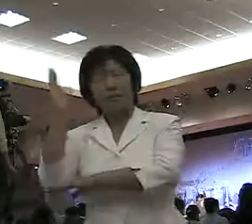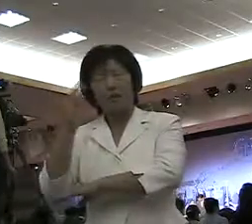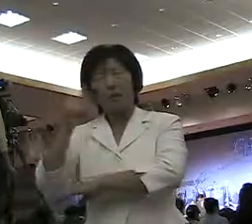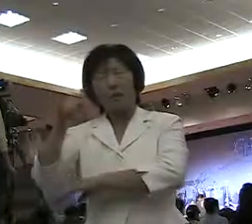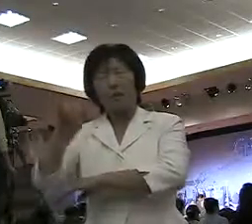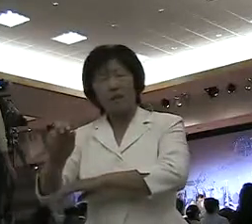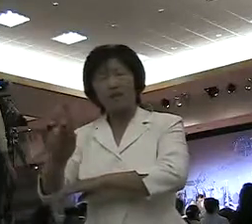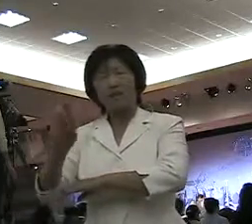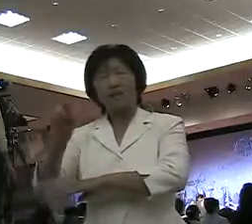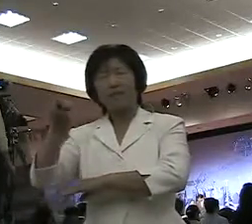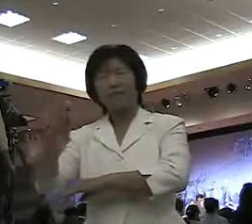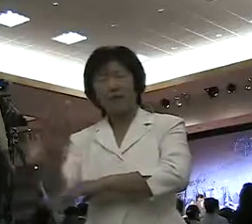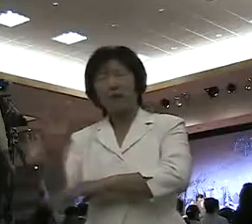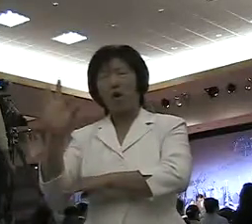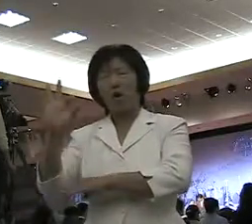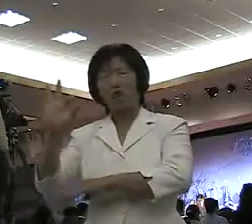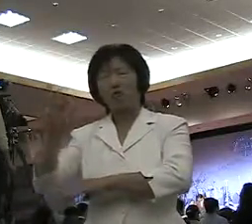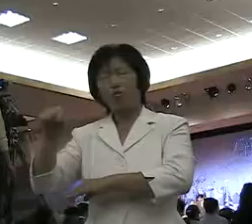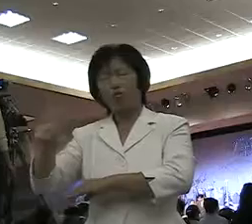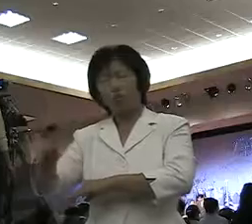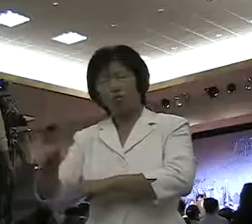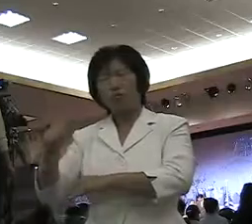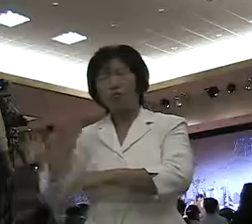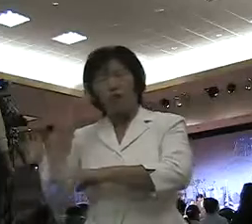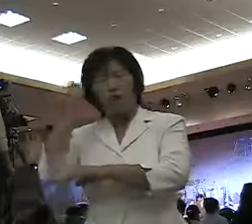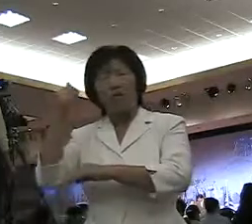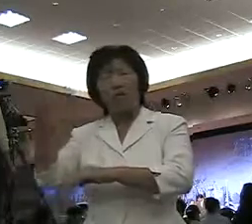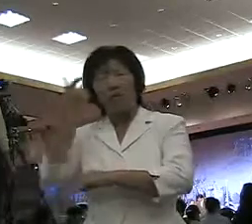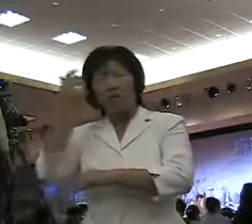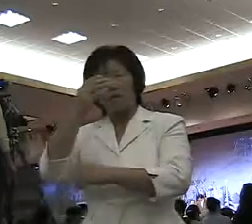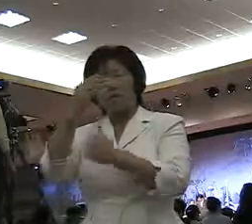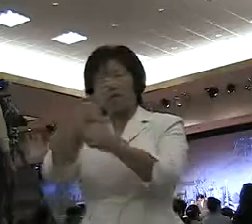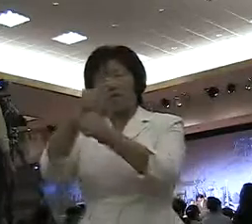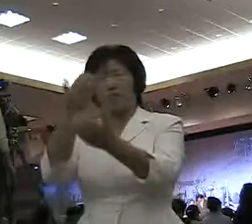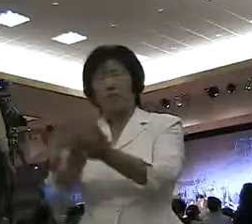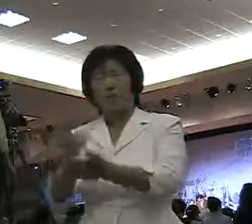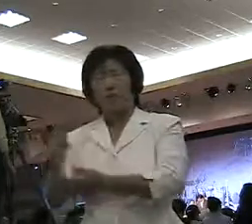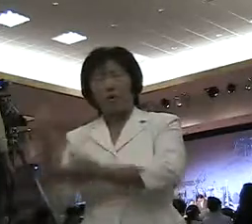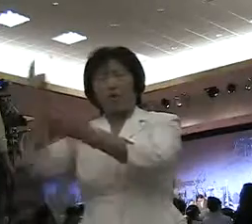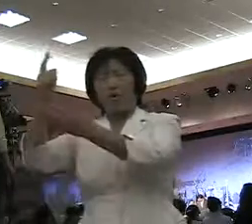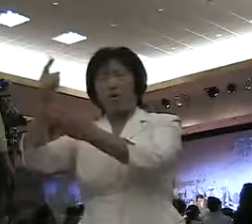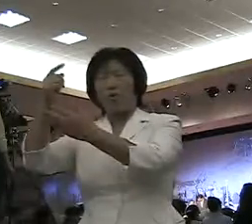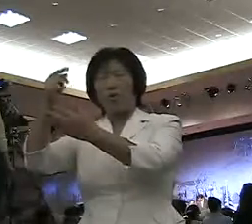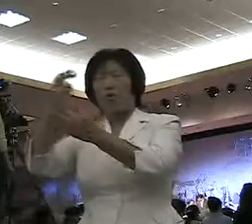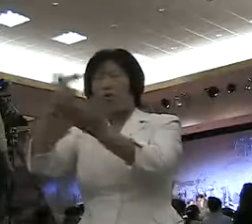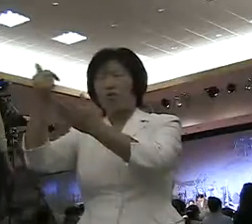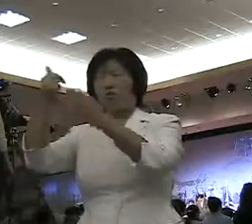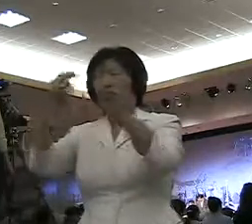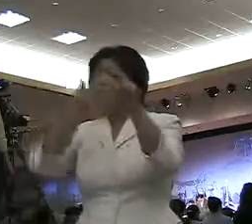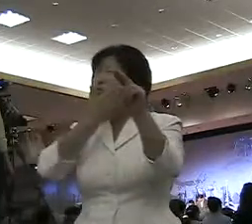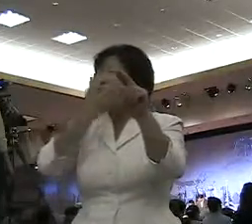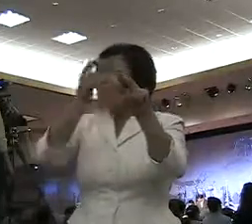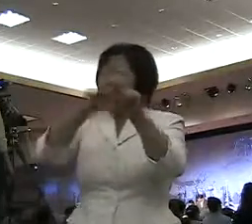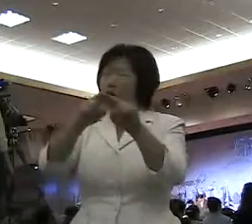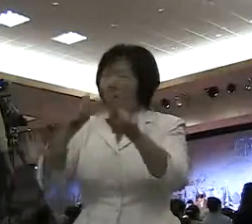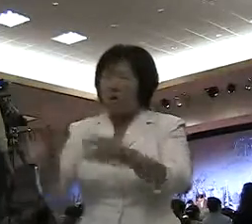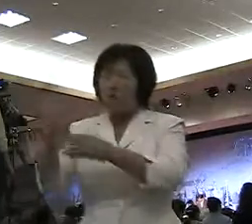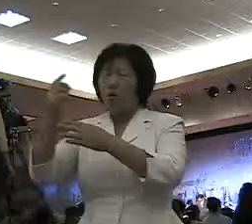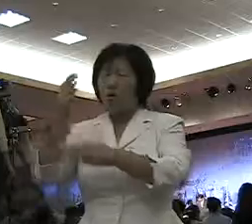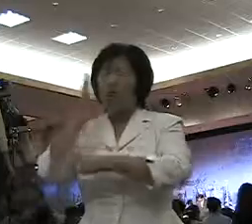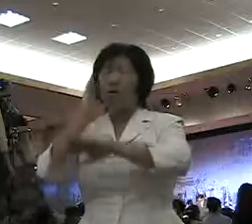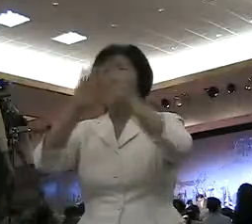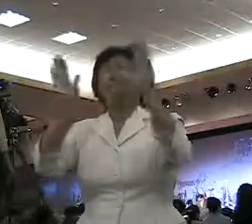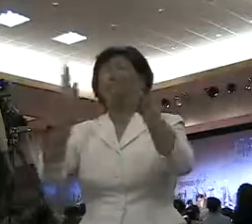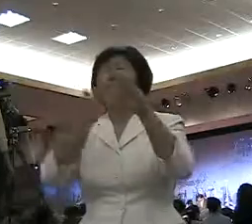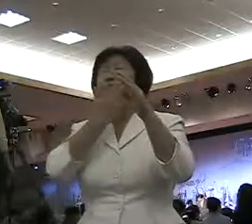김승우 목사님을 영육간의 강건함으로 붙잡아 주시고 높이 들린 주의 보좌를 바라보는 시간 되게 하시며 하늘 보좌의